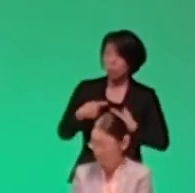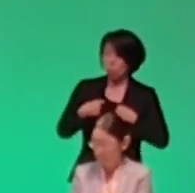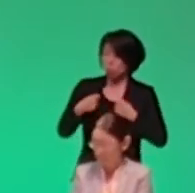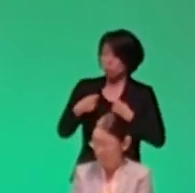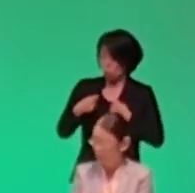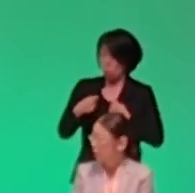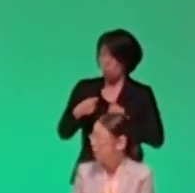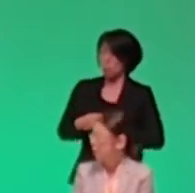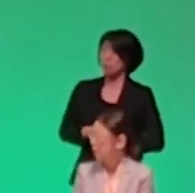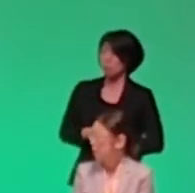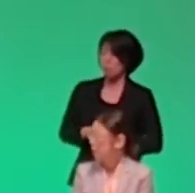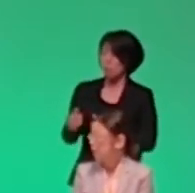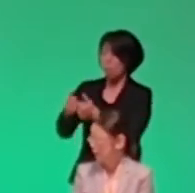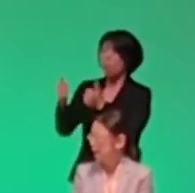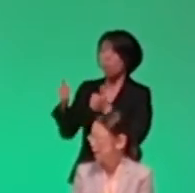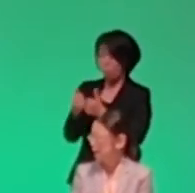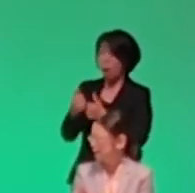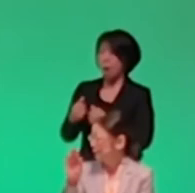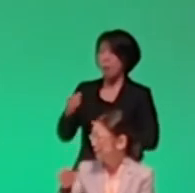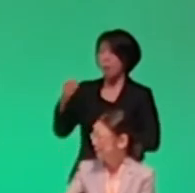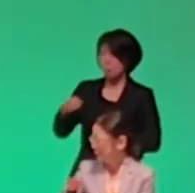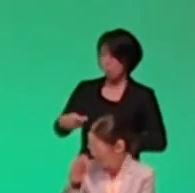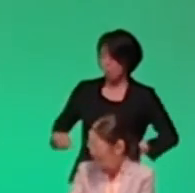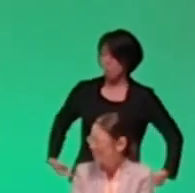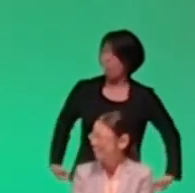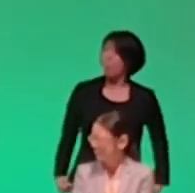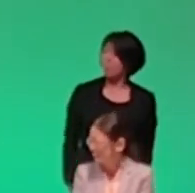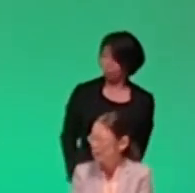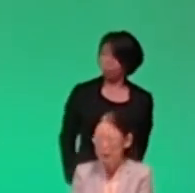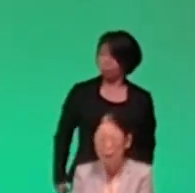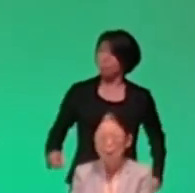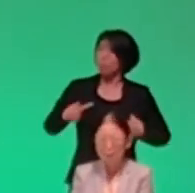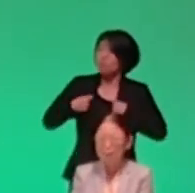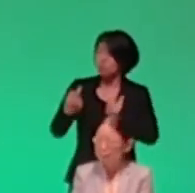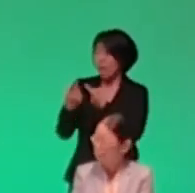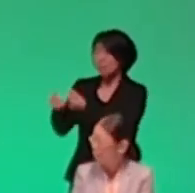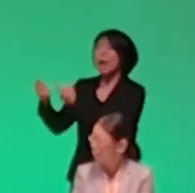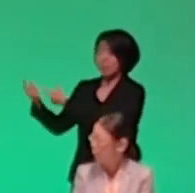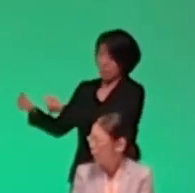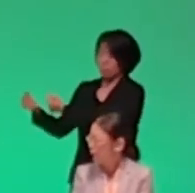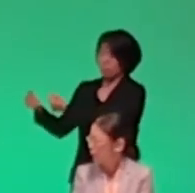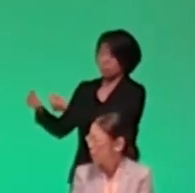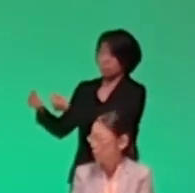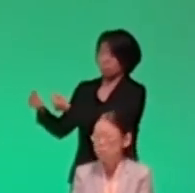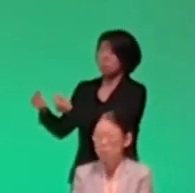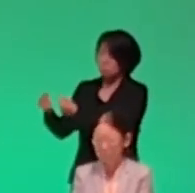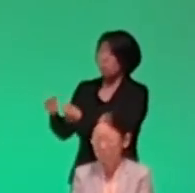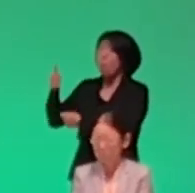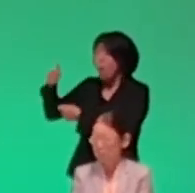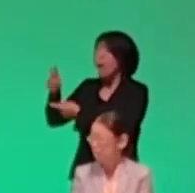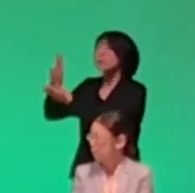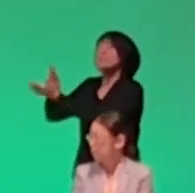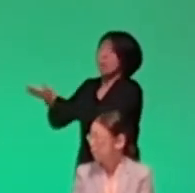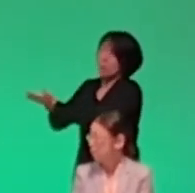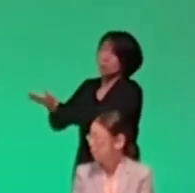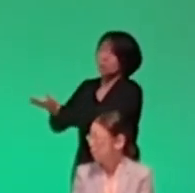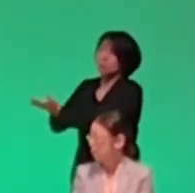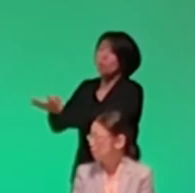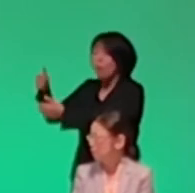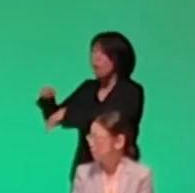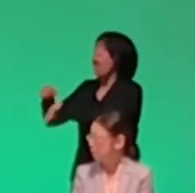があるんですけど、男はみんなモーニングとかね、そう決まってるんですよ、ドレスコードが。すごい楽なんですよ。もうだ